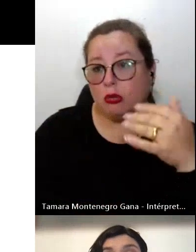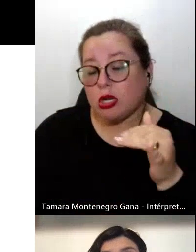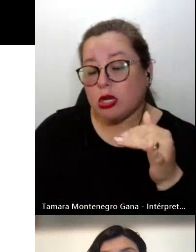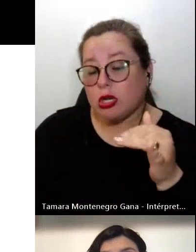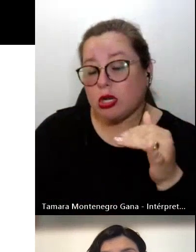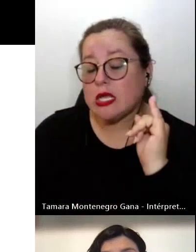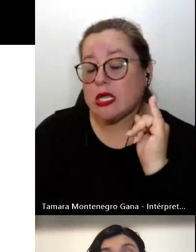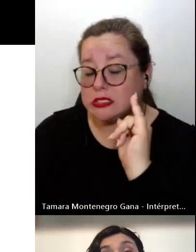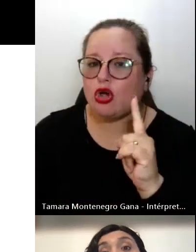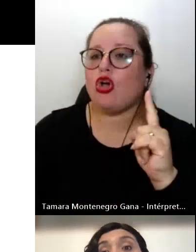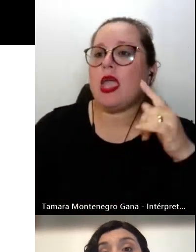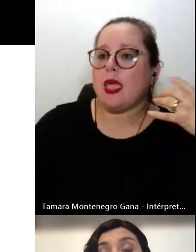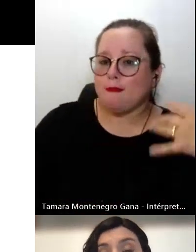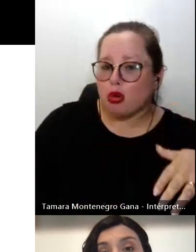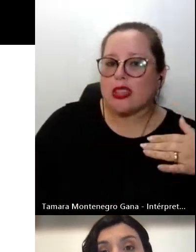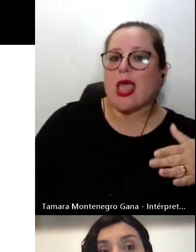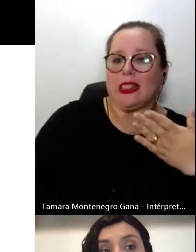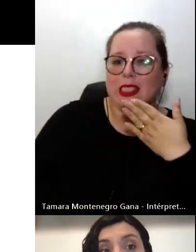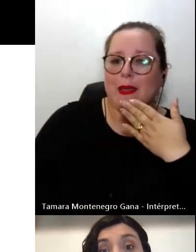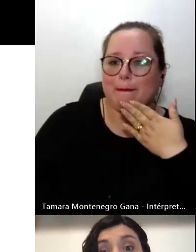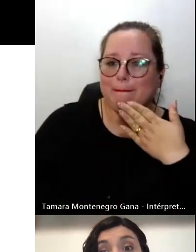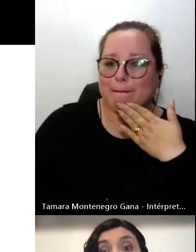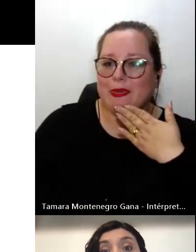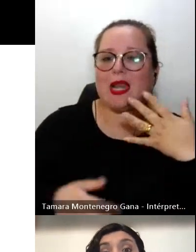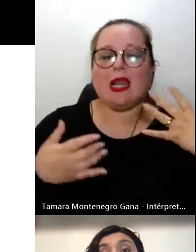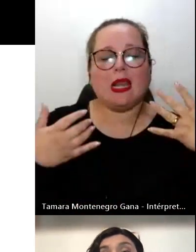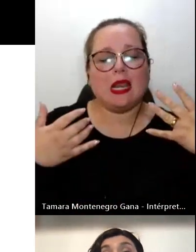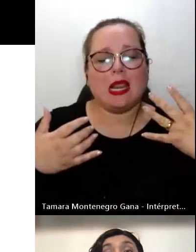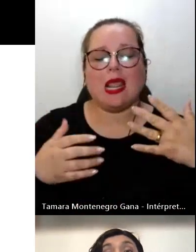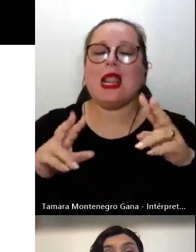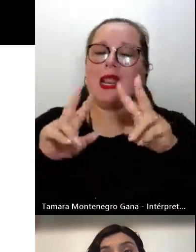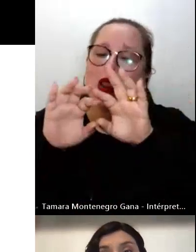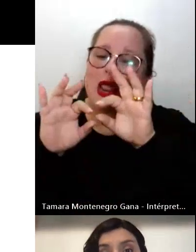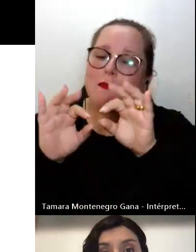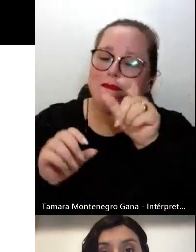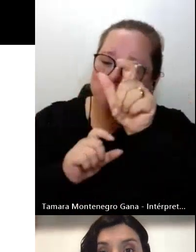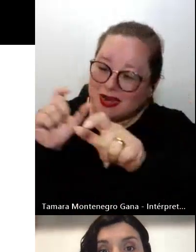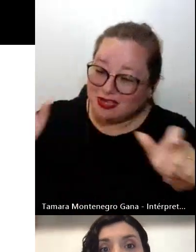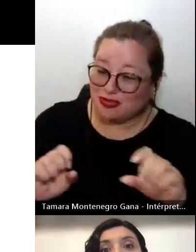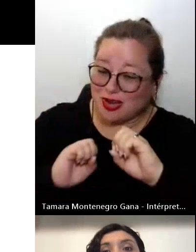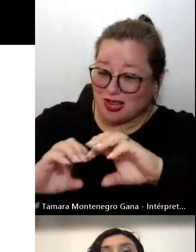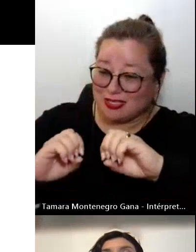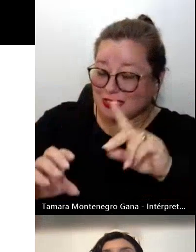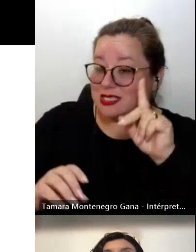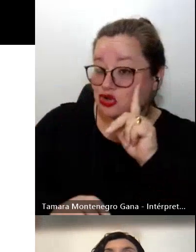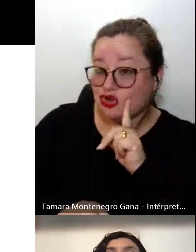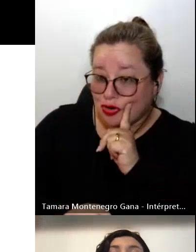muy relevante, y lo toman también los educadores sordos como parte de su responsabilidad,